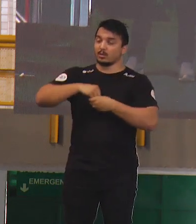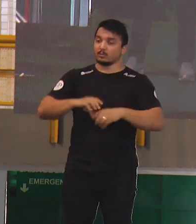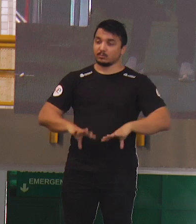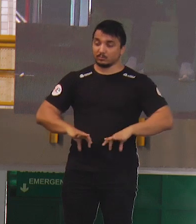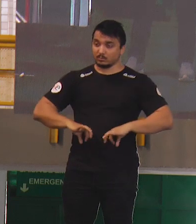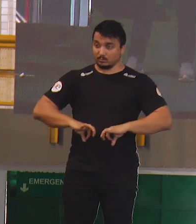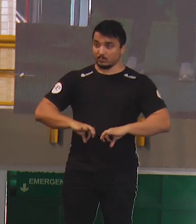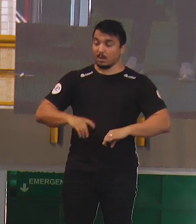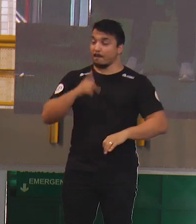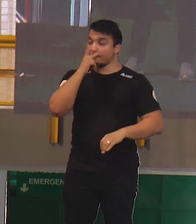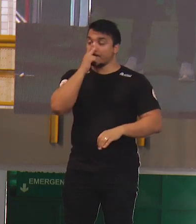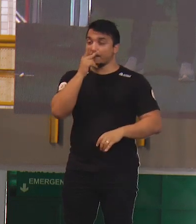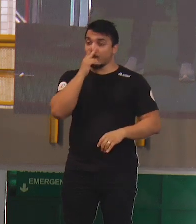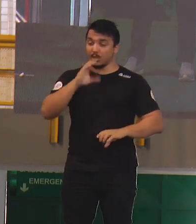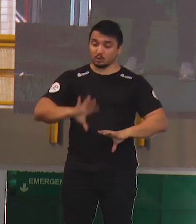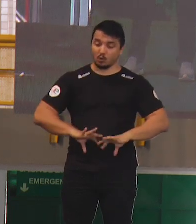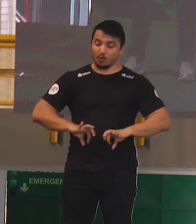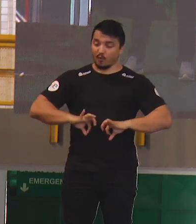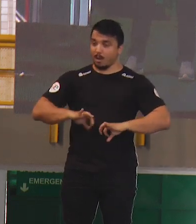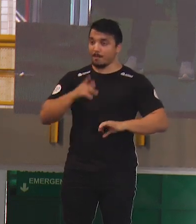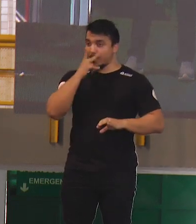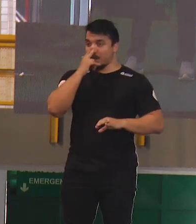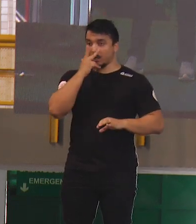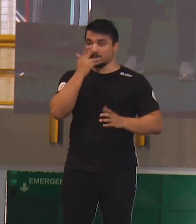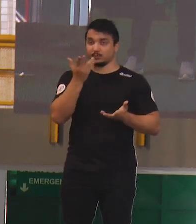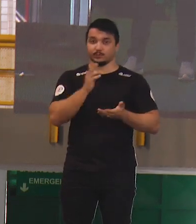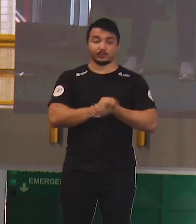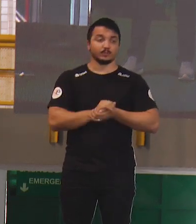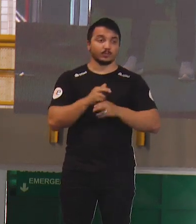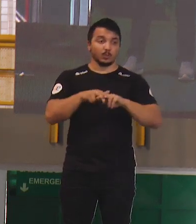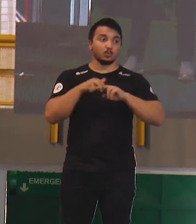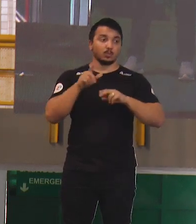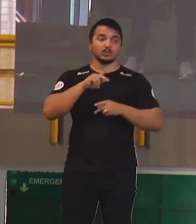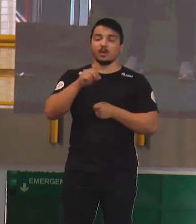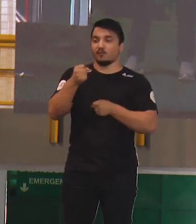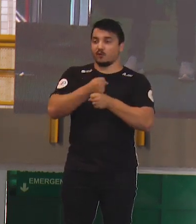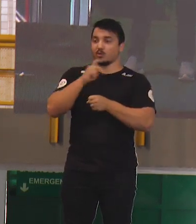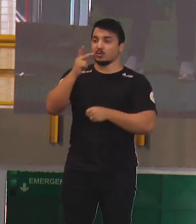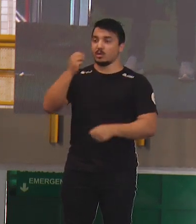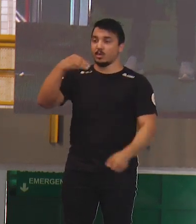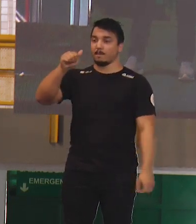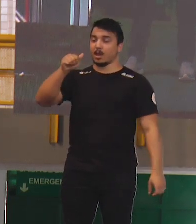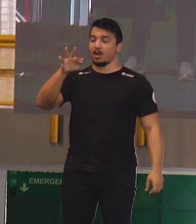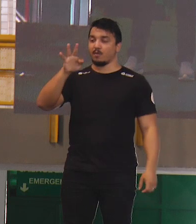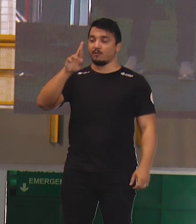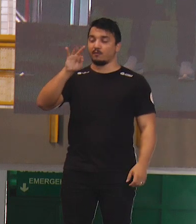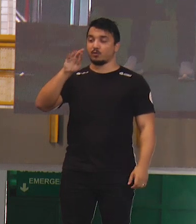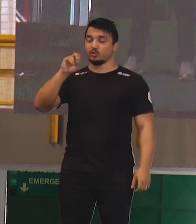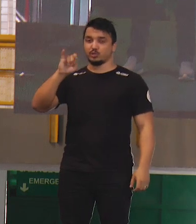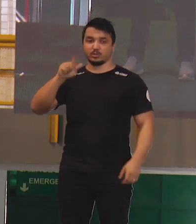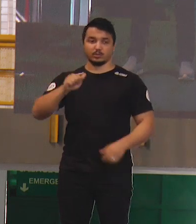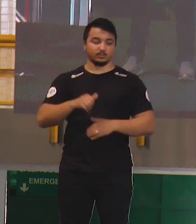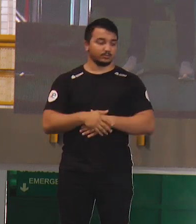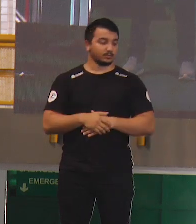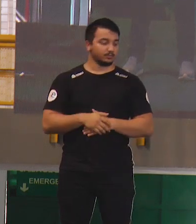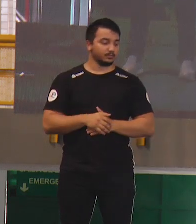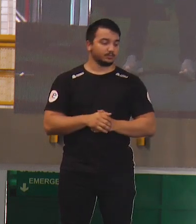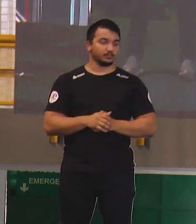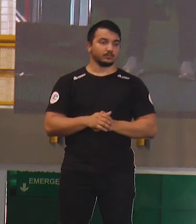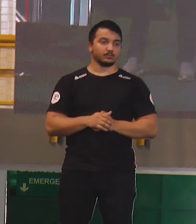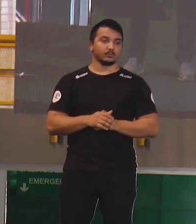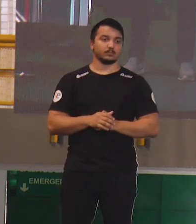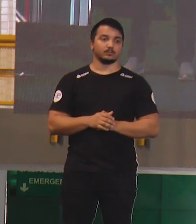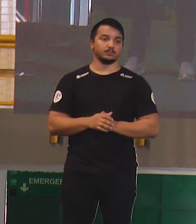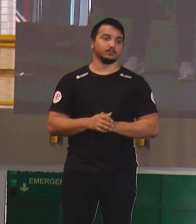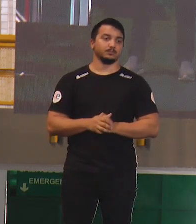abdominal como se fosse um par de ovários. Então isso é o pseudo-hermafrodita, tá bom? Vamos lá, só está acabando